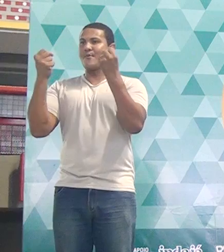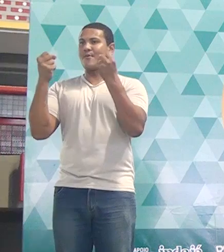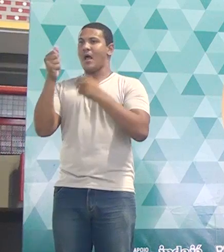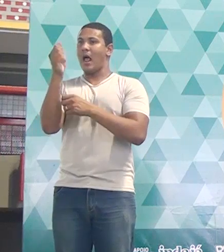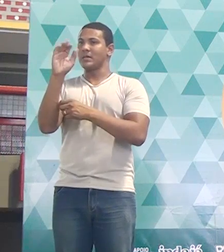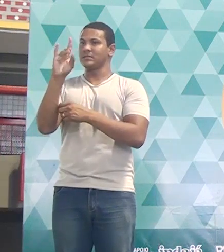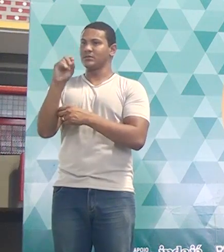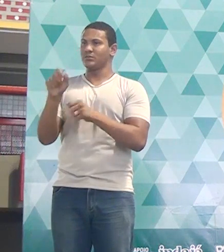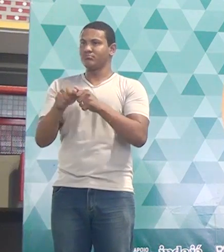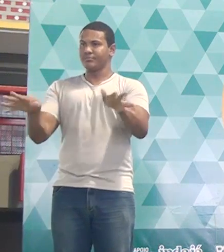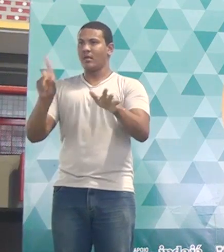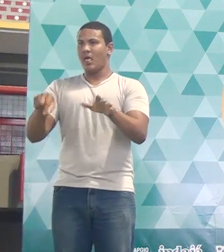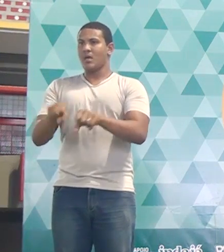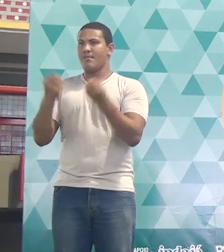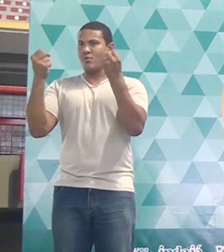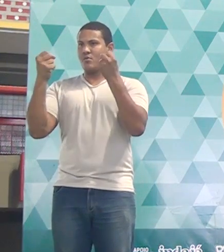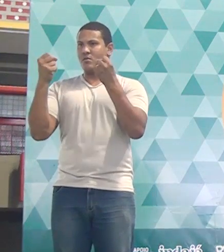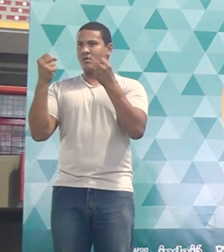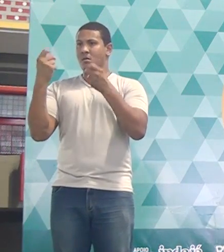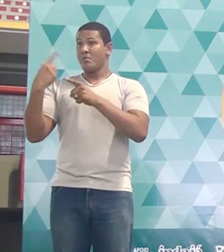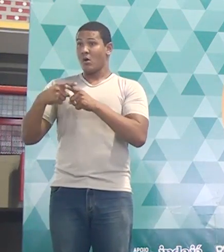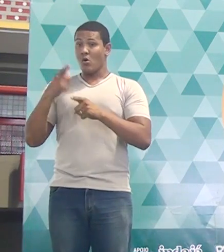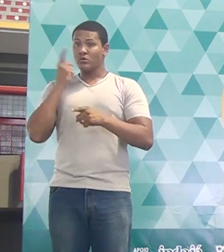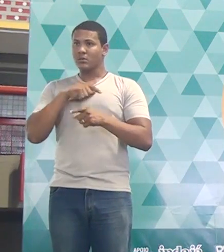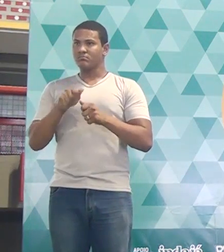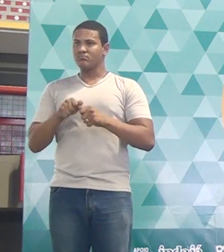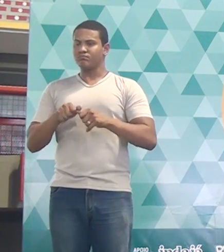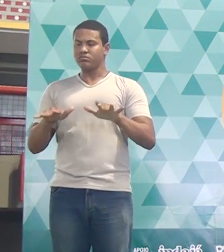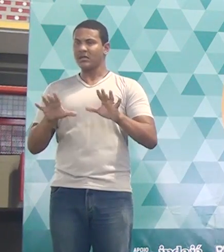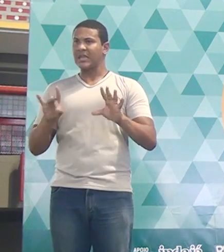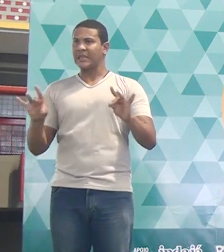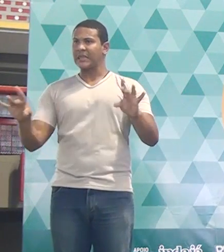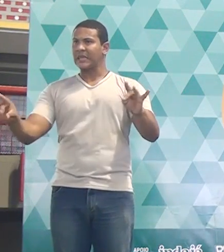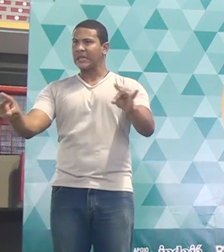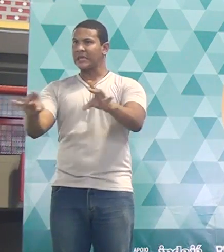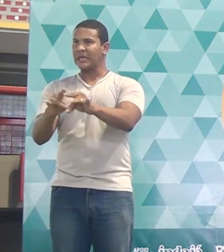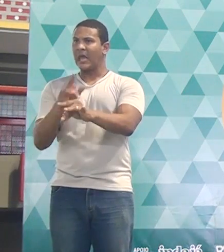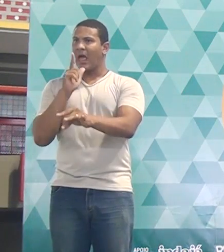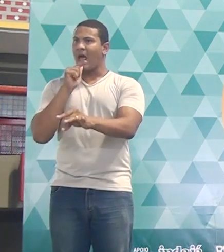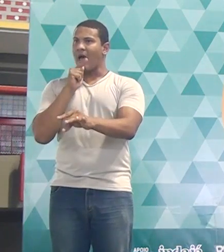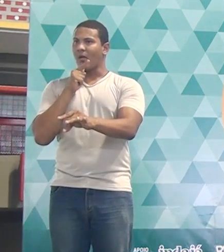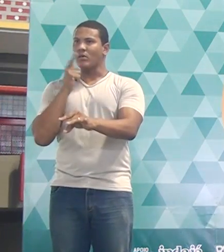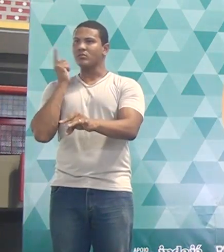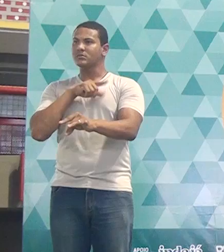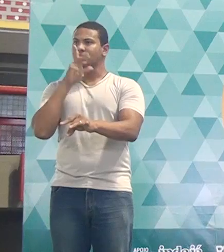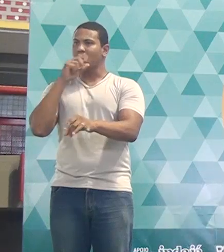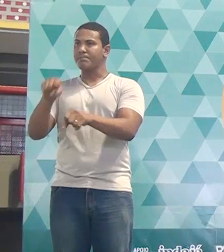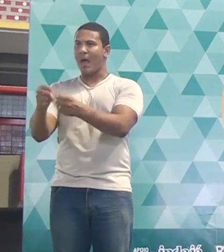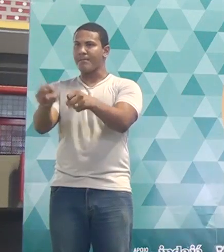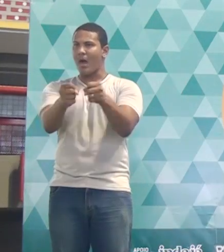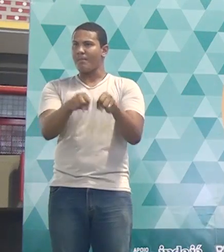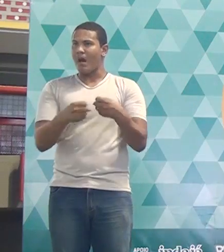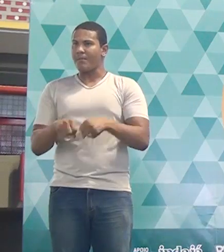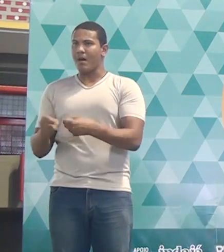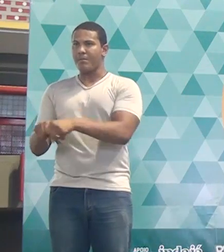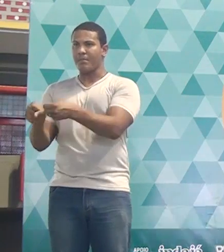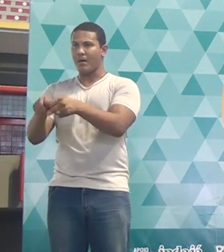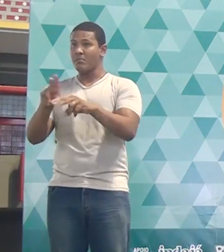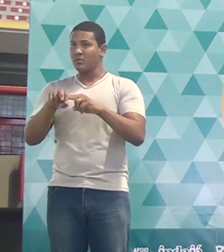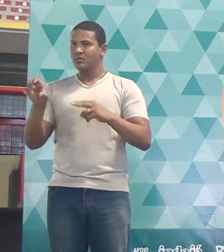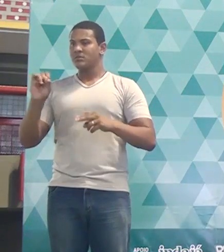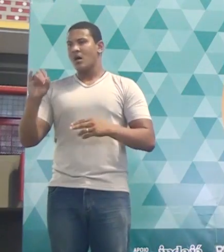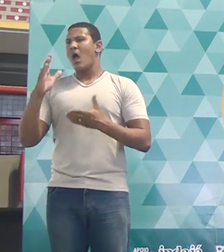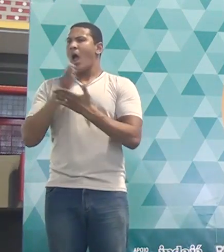muitos íons, ele vai conduzir bem a corrente, ele é um ácido forte. Existem outros ácidos que eu pego 100 moléculas e coloco